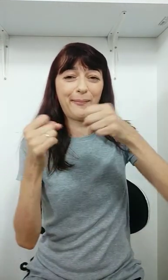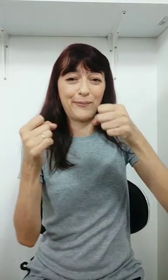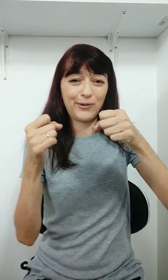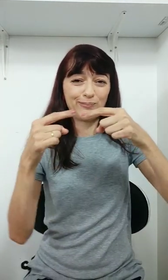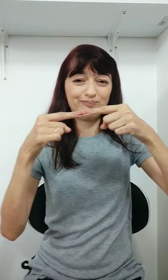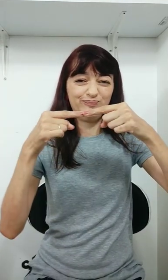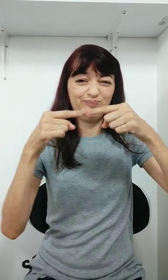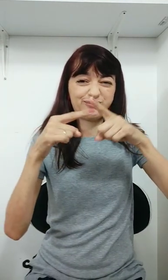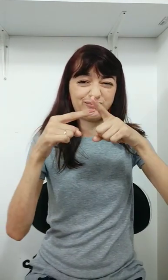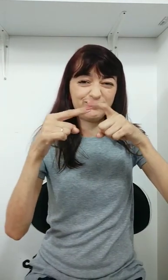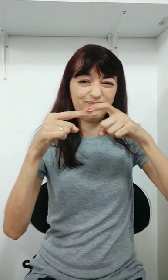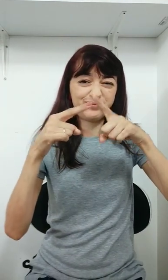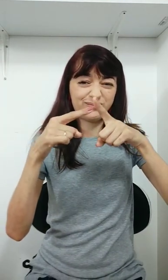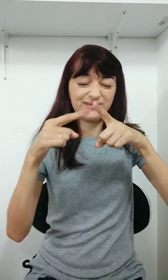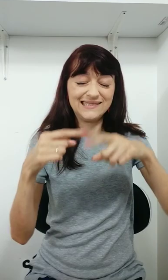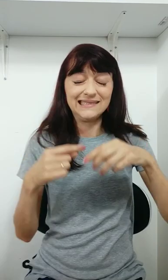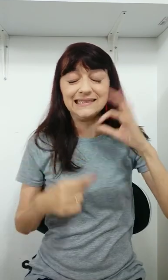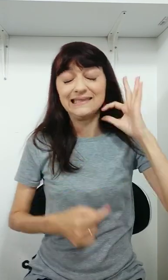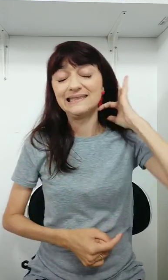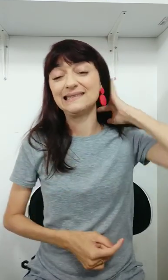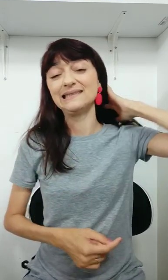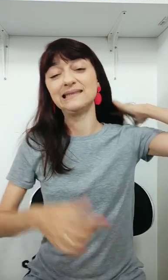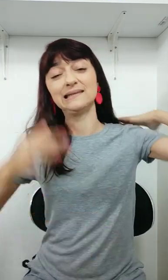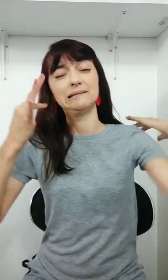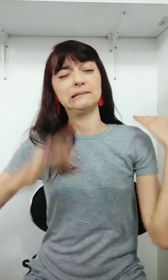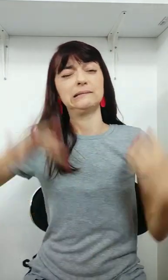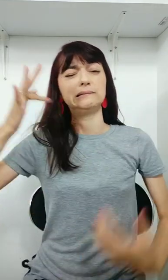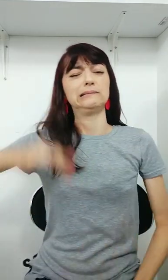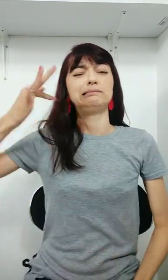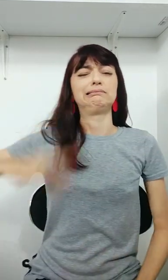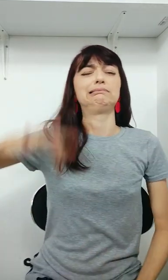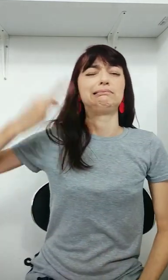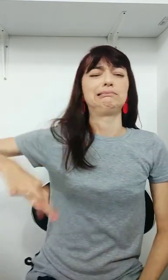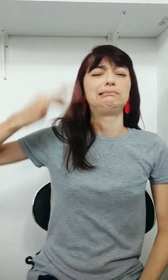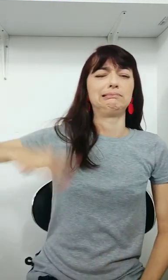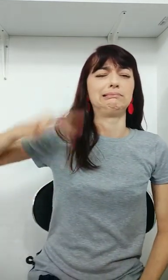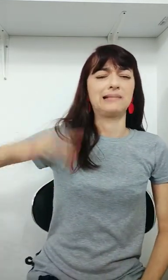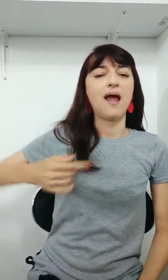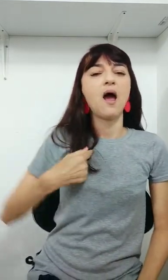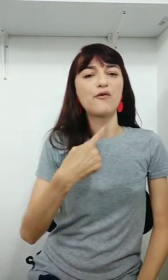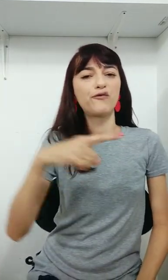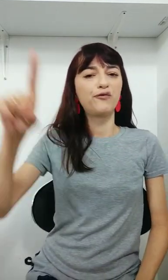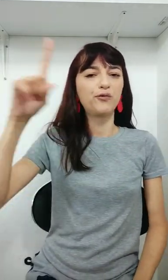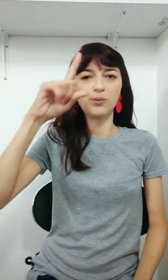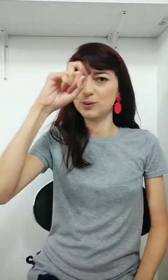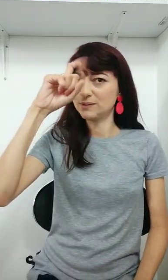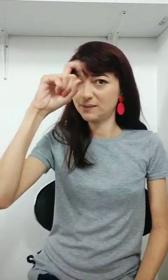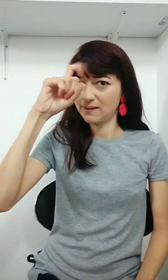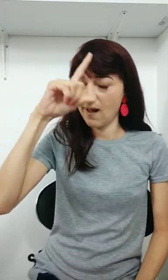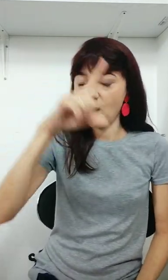eu acabei quebrando o dedinho do meu pé, né? Eu bati o meu pé muito forte, sem querer, ali no móvel aqui de